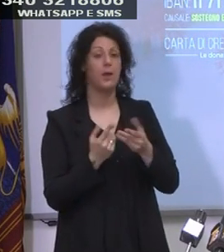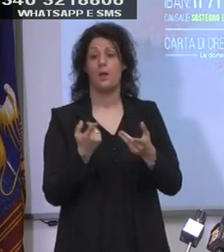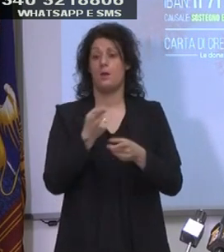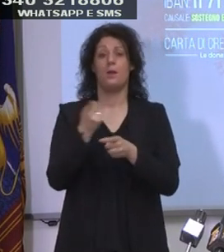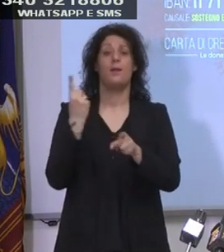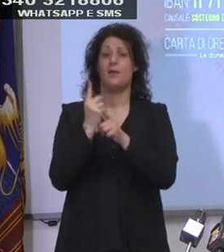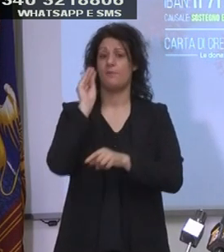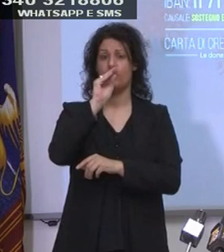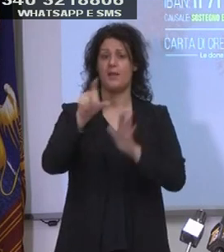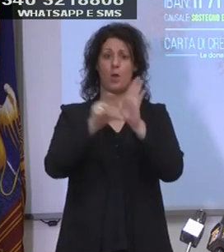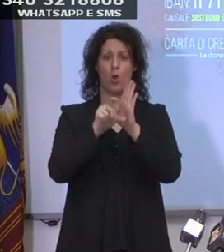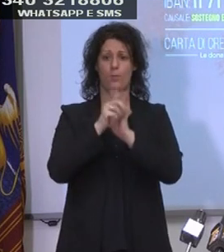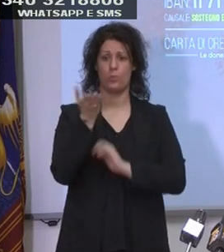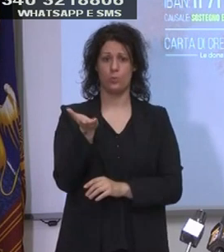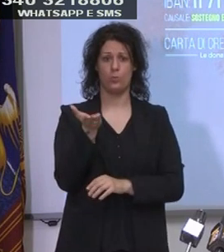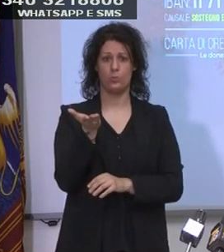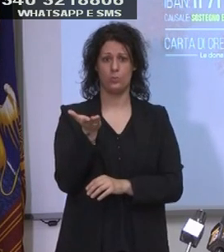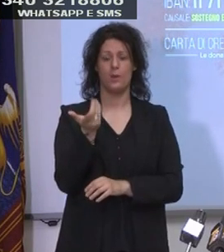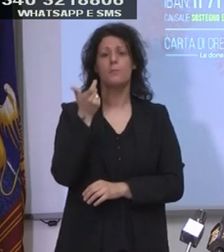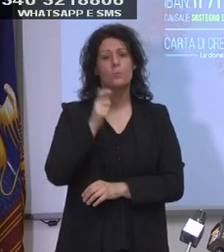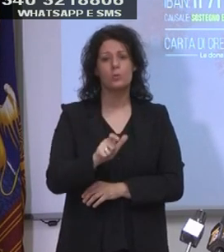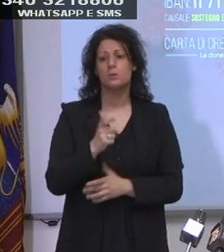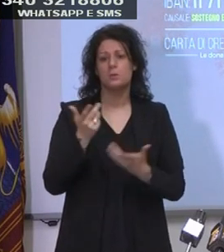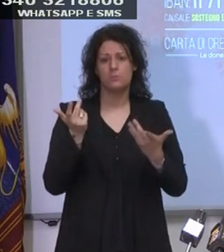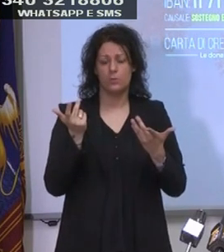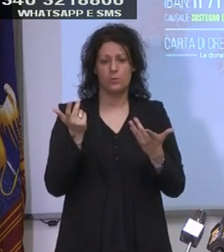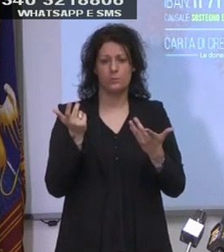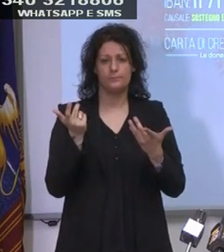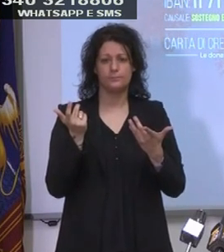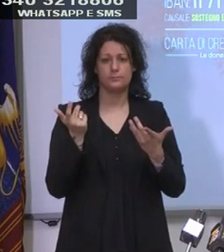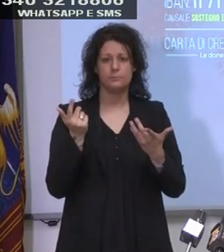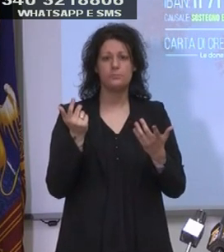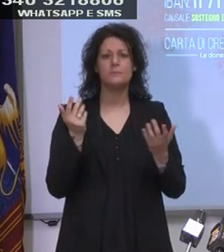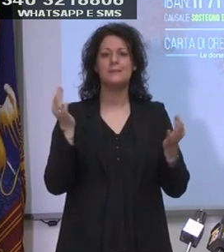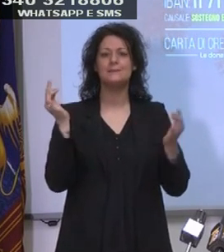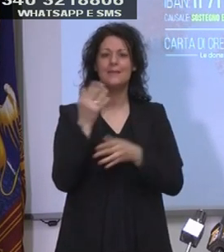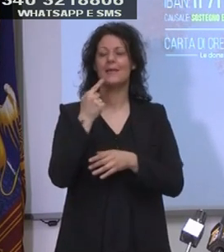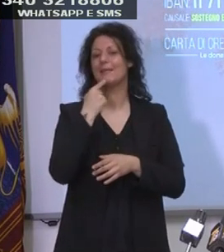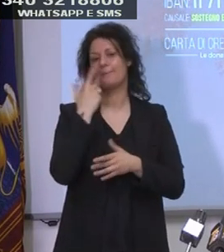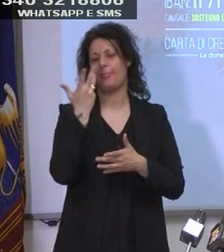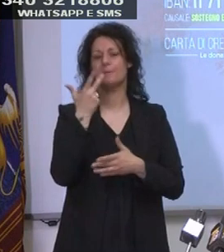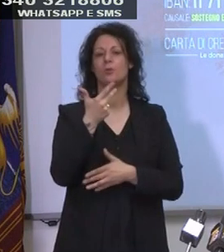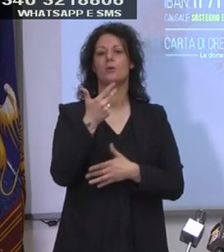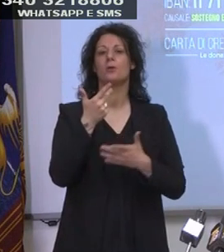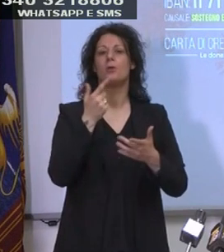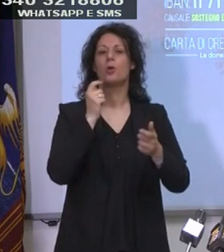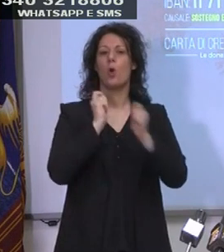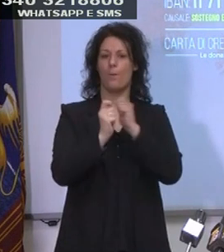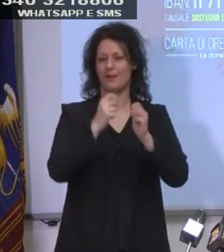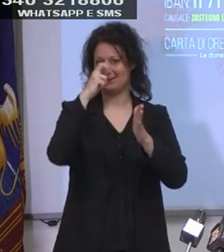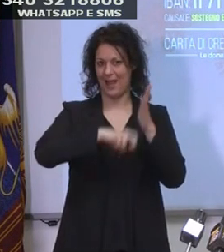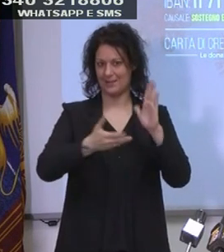devono affrontarlo i comuni, come sono stati esentati quelli, diciamo, con postazione, diciamo, fissa, fisica, che è quello dell'attività